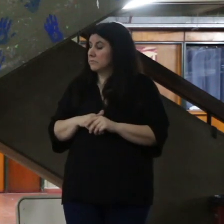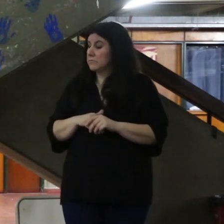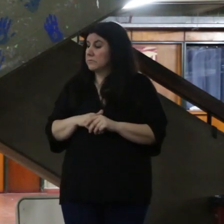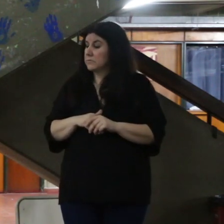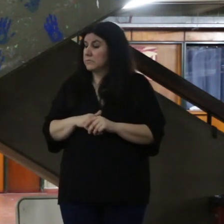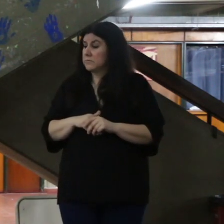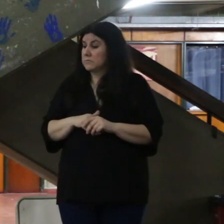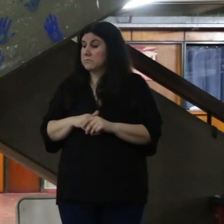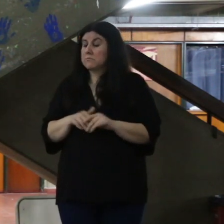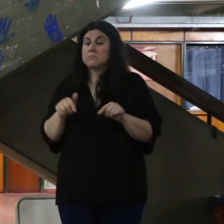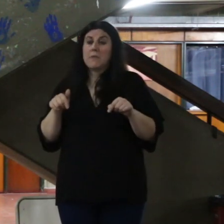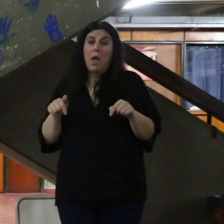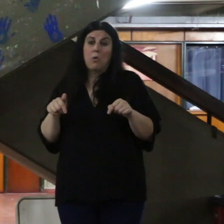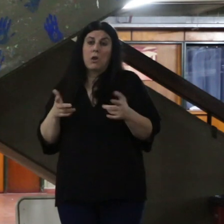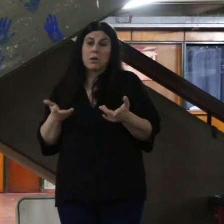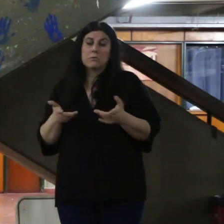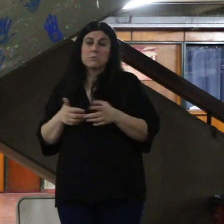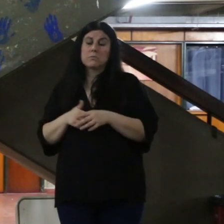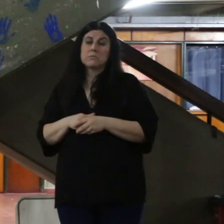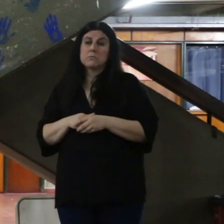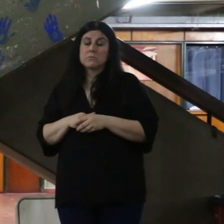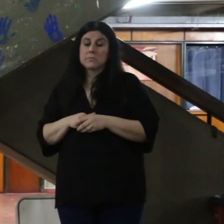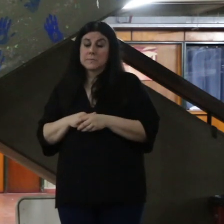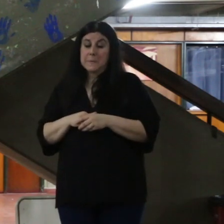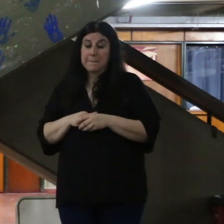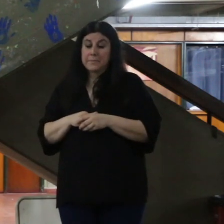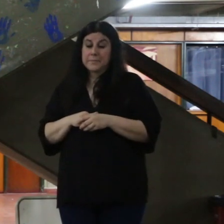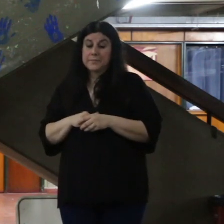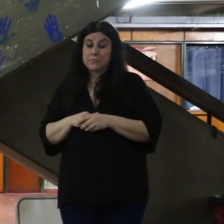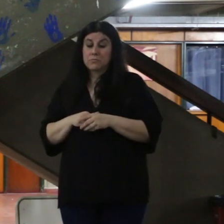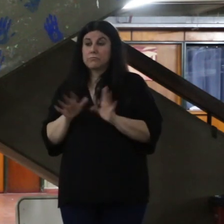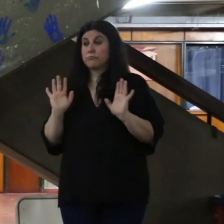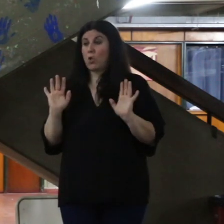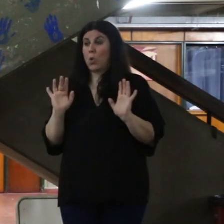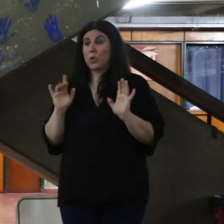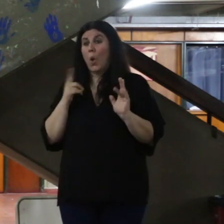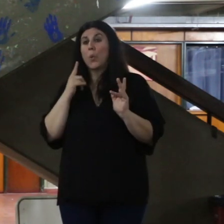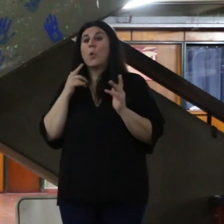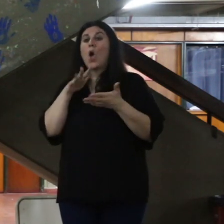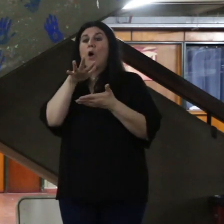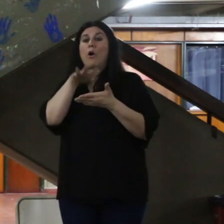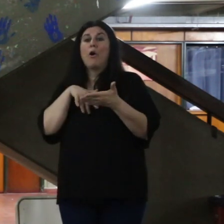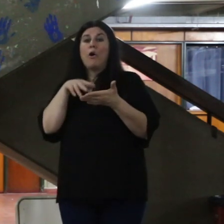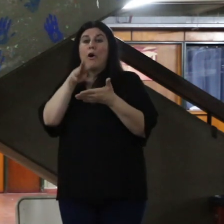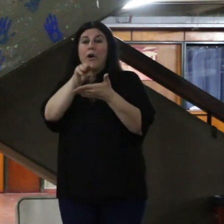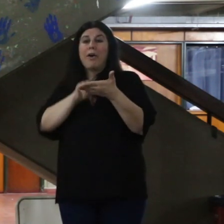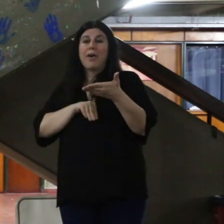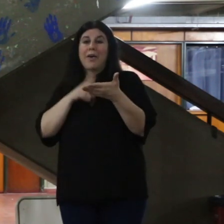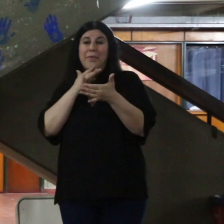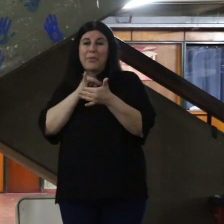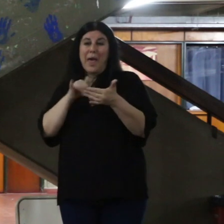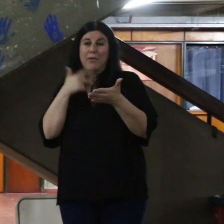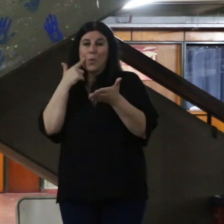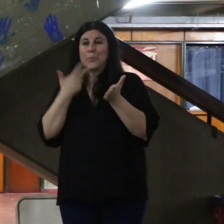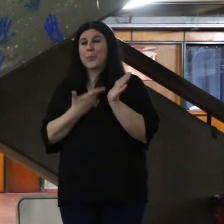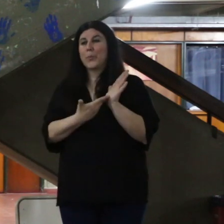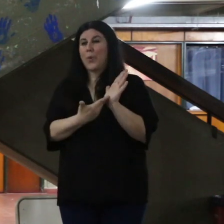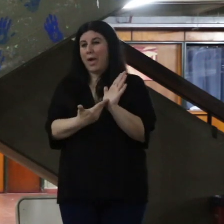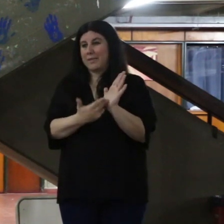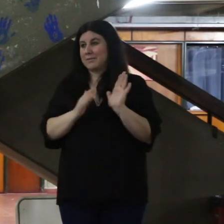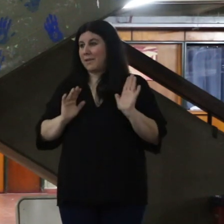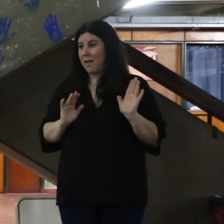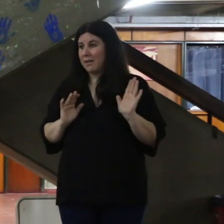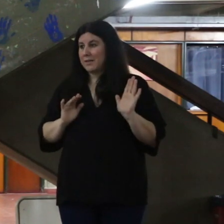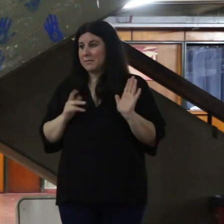Ahora lo tomo como, como muestra, ¿sí? Como para decir que la cosa